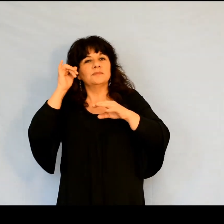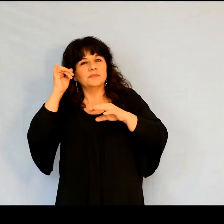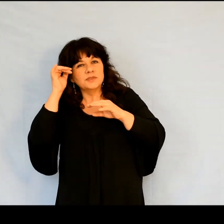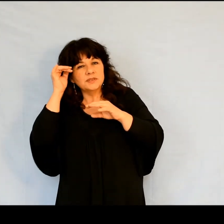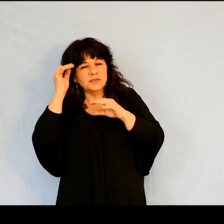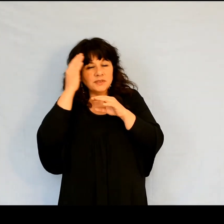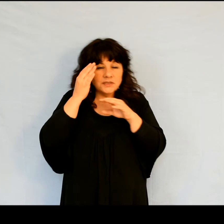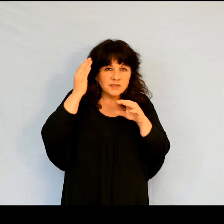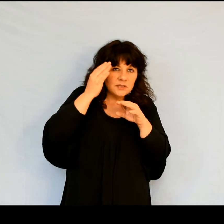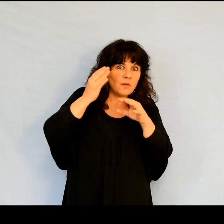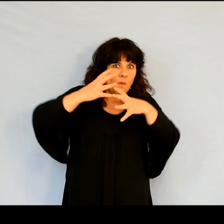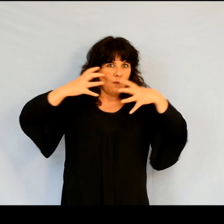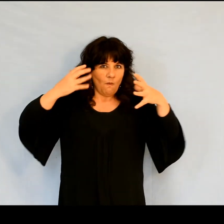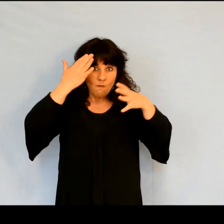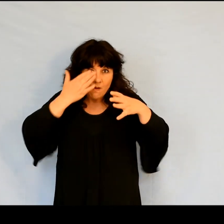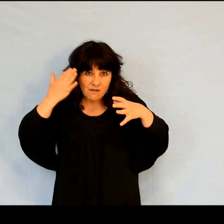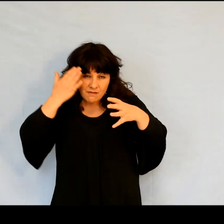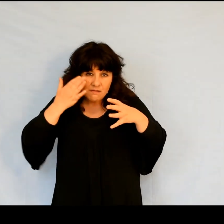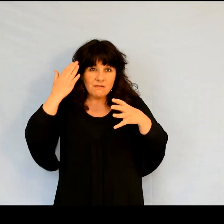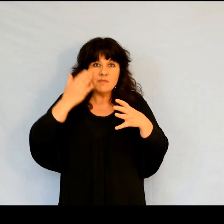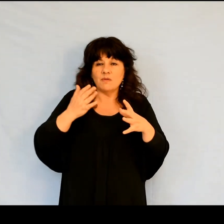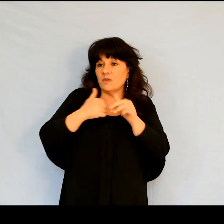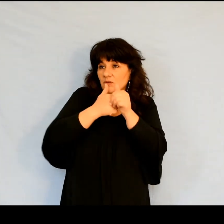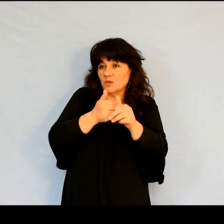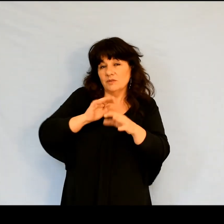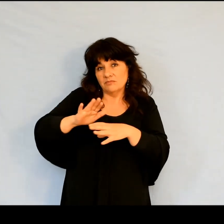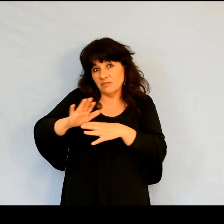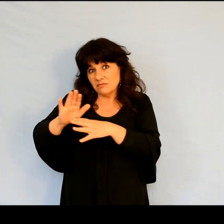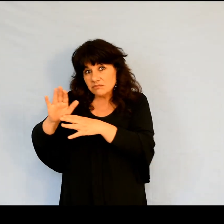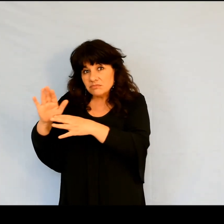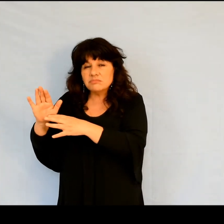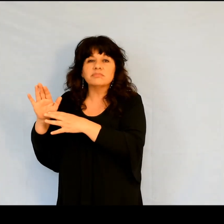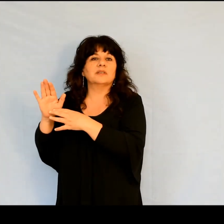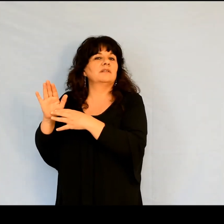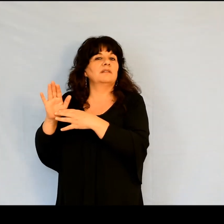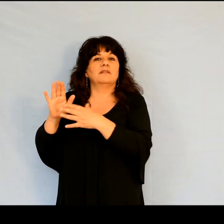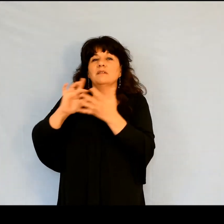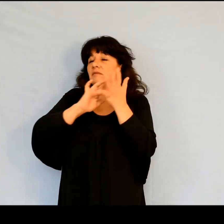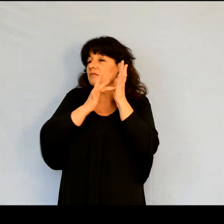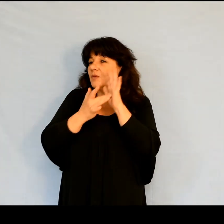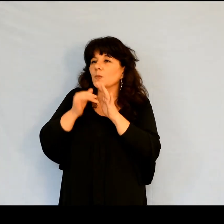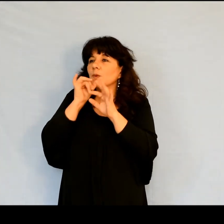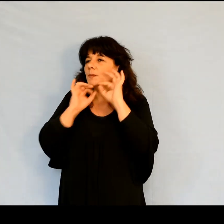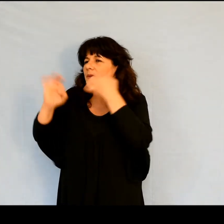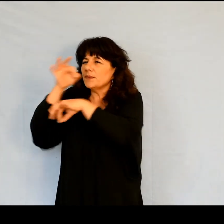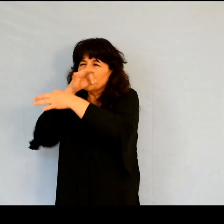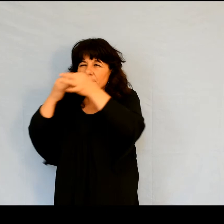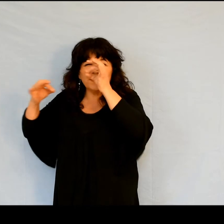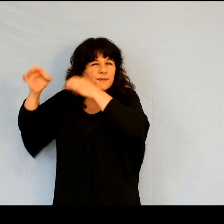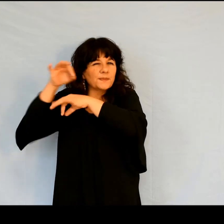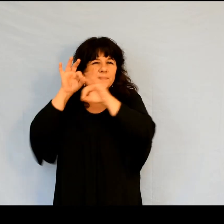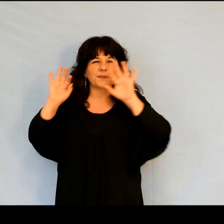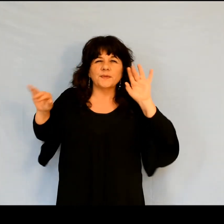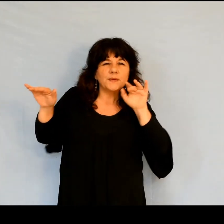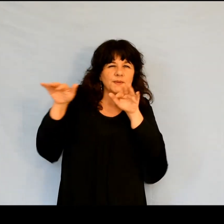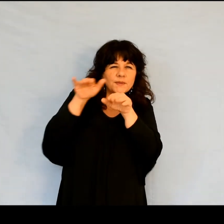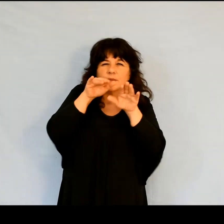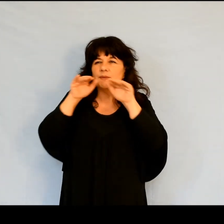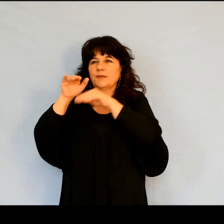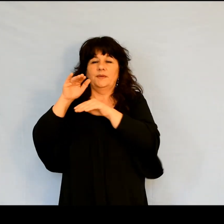leur espèce, et toutes les bestioles de la terre selon leur espèce.